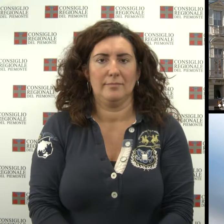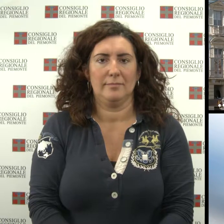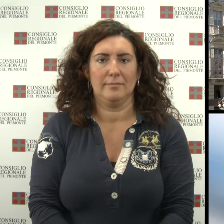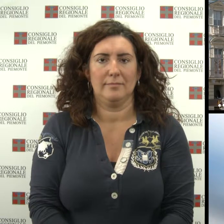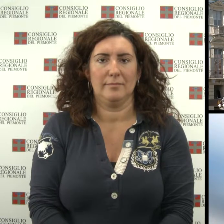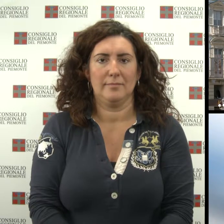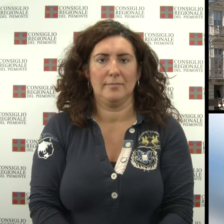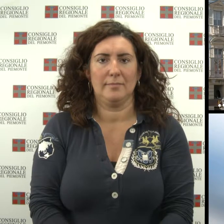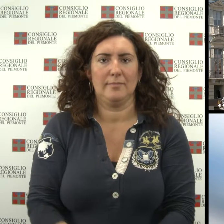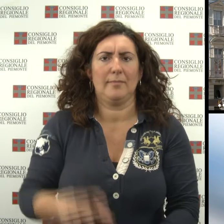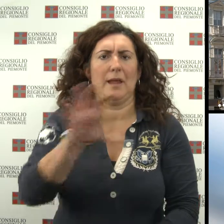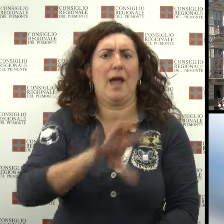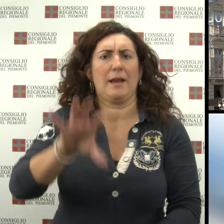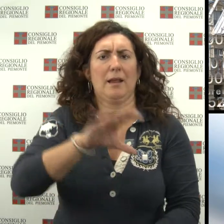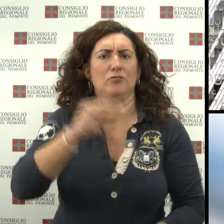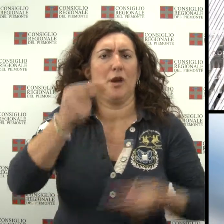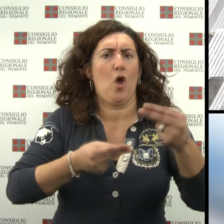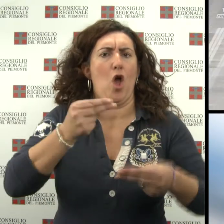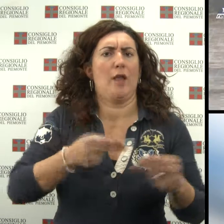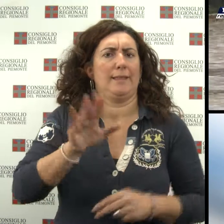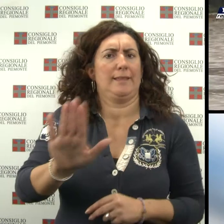I conti della regione.